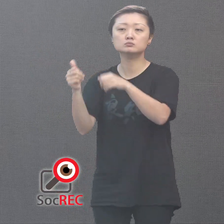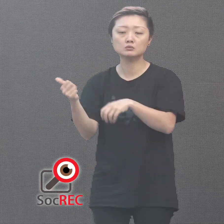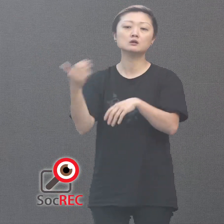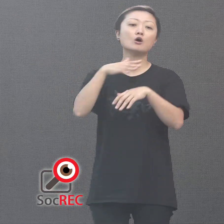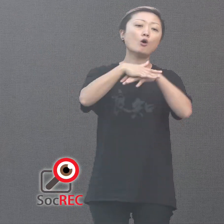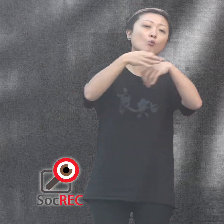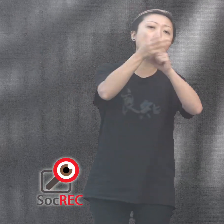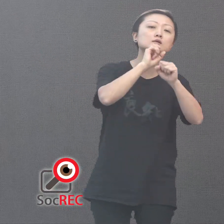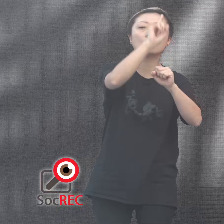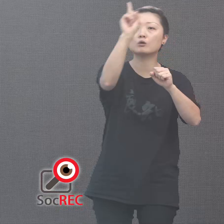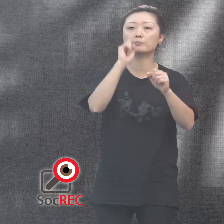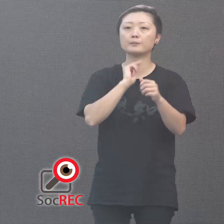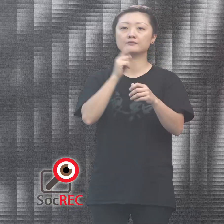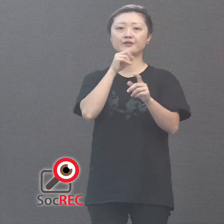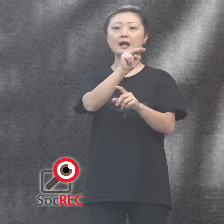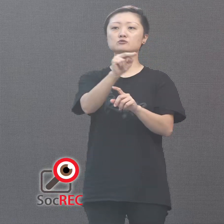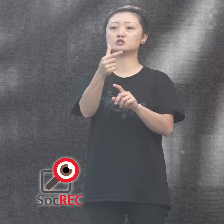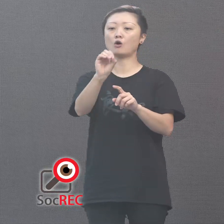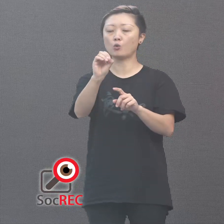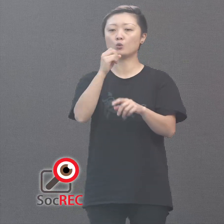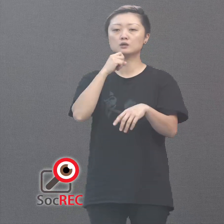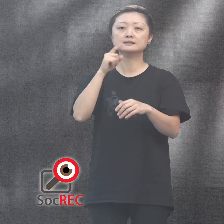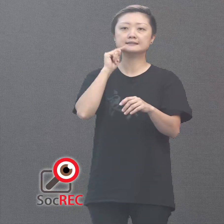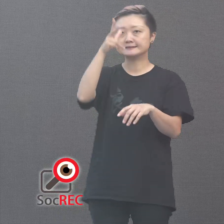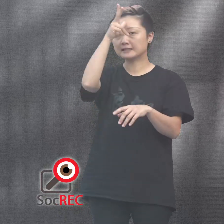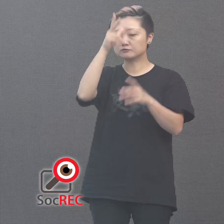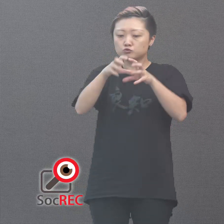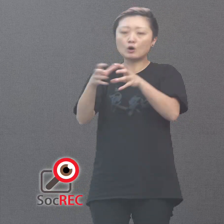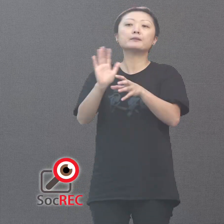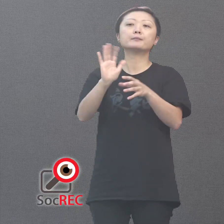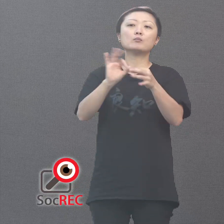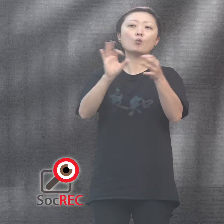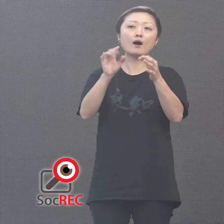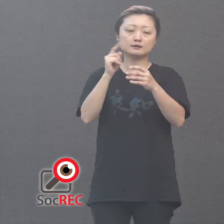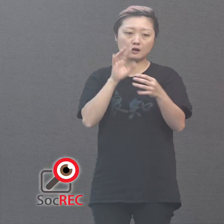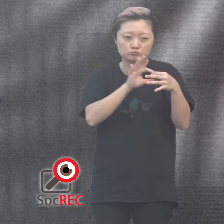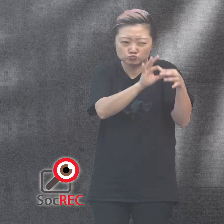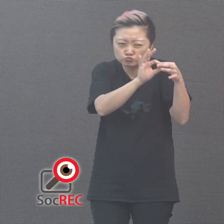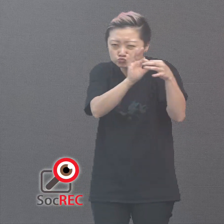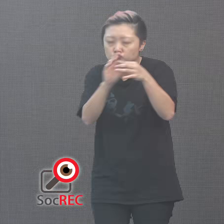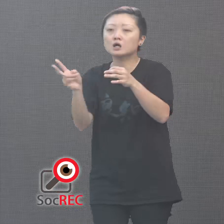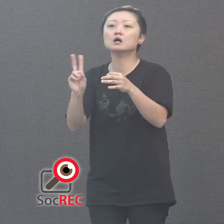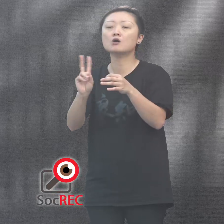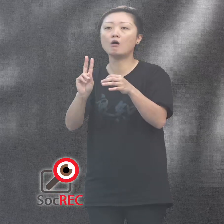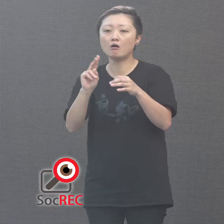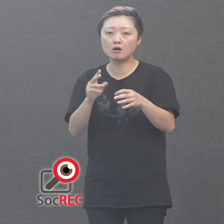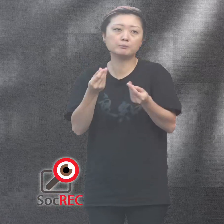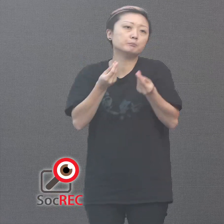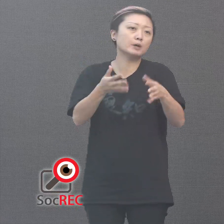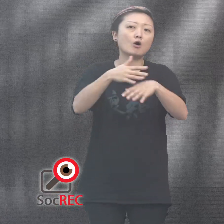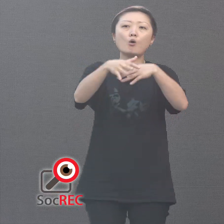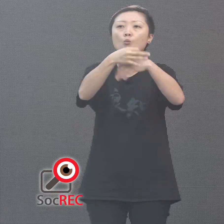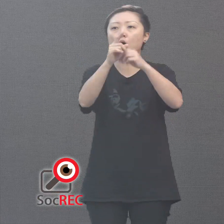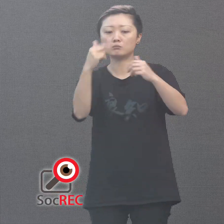問題，香港這個警報問題呢，是變成一個 campaign， 是帶到去不同的國家那裡去讓人家